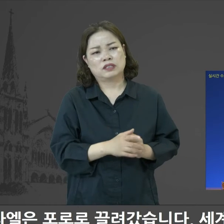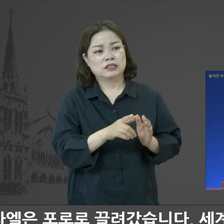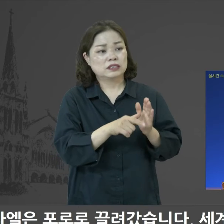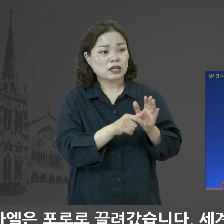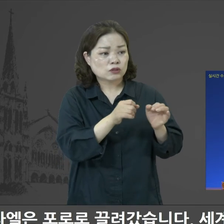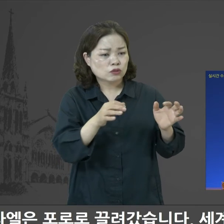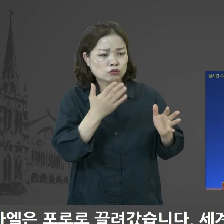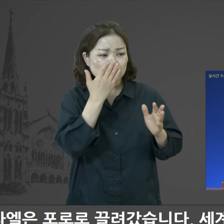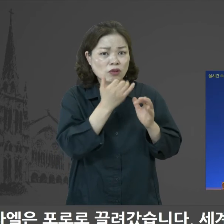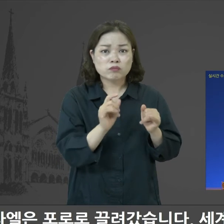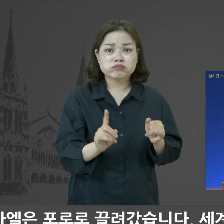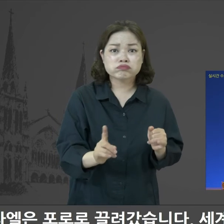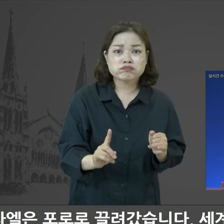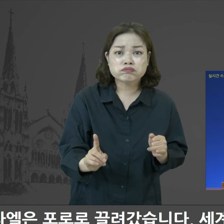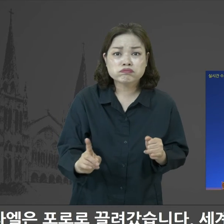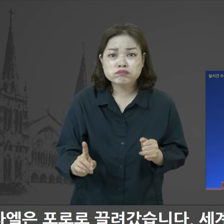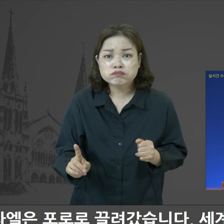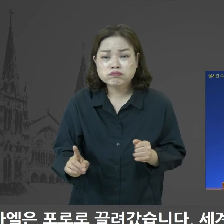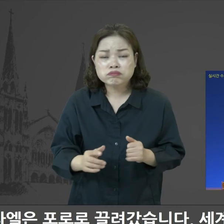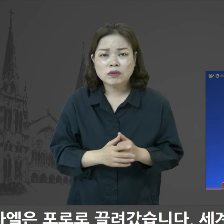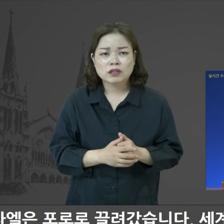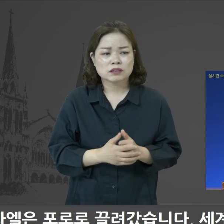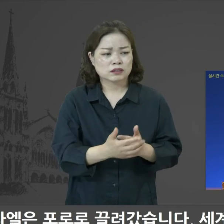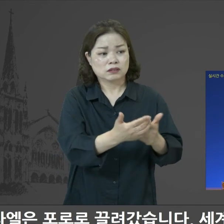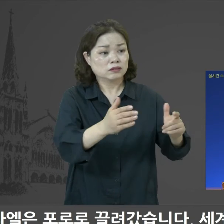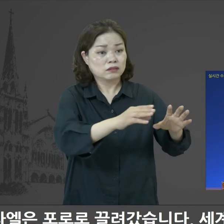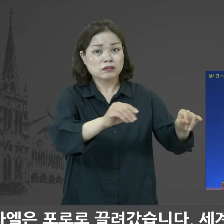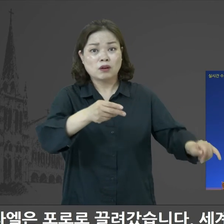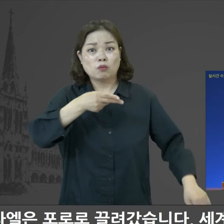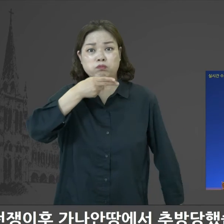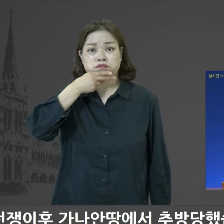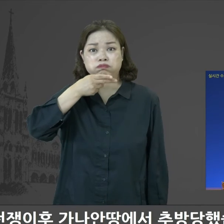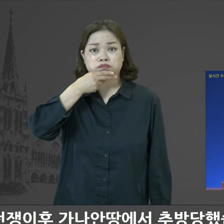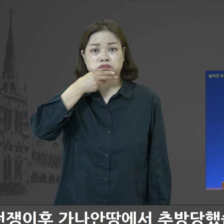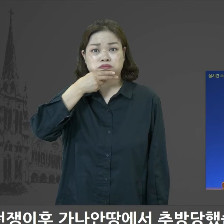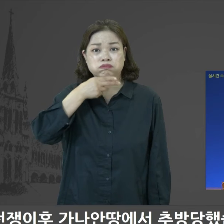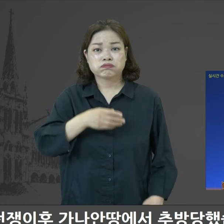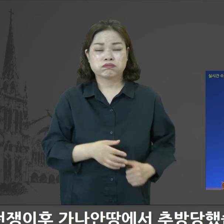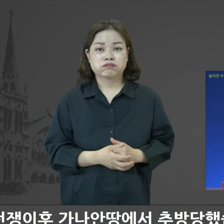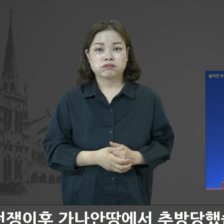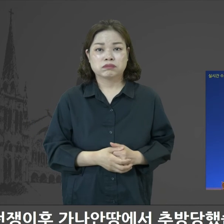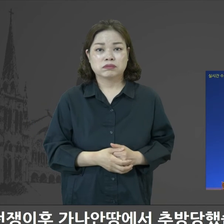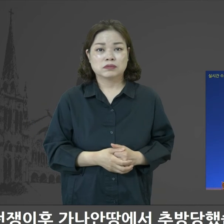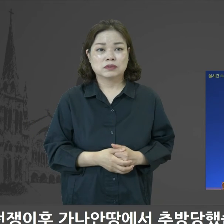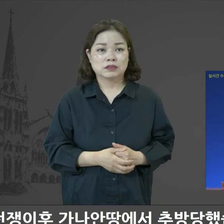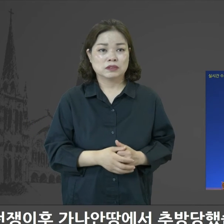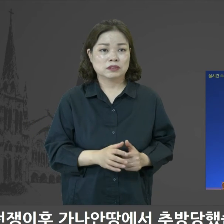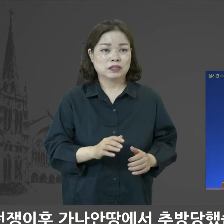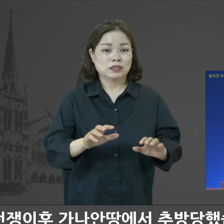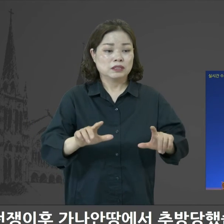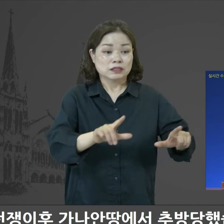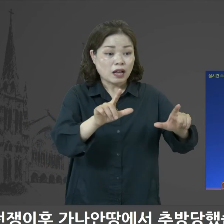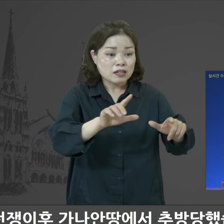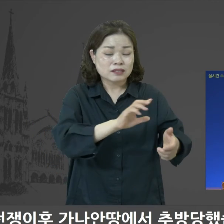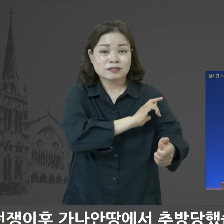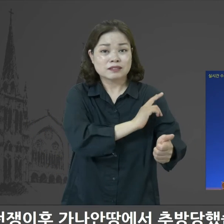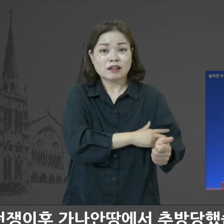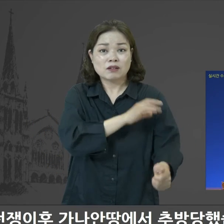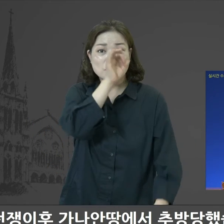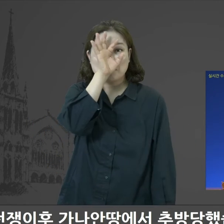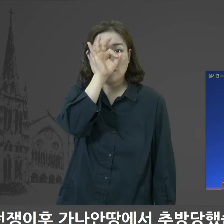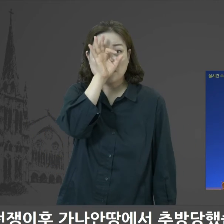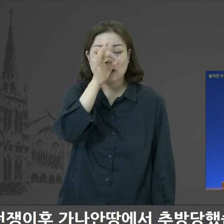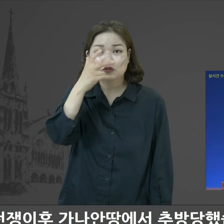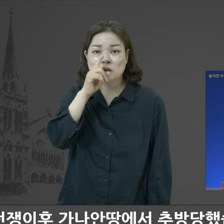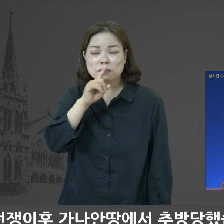시간 동안 유대인들이 어디 있었습니까? 그들의 땅이 없었어요. 그 땅에 살 자격이 없었어요.